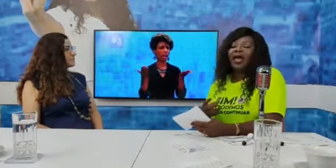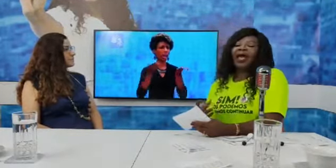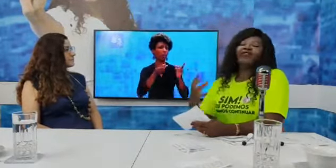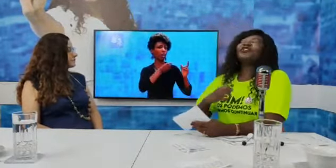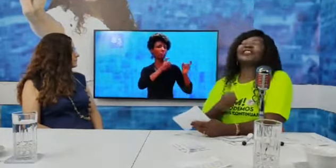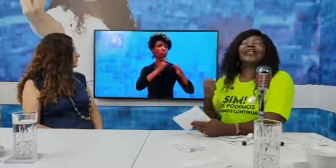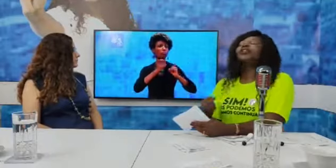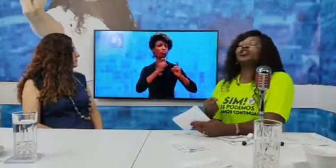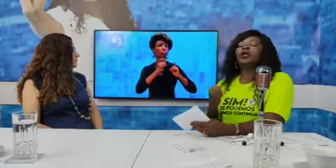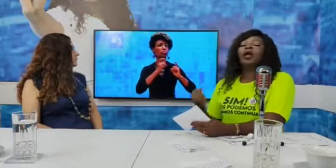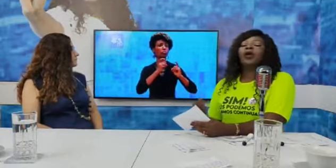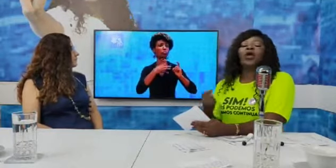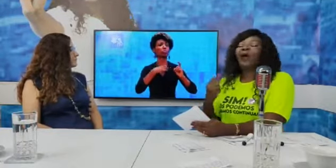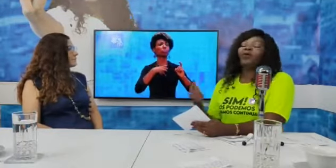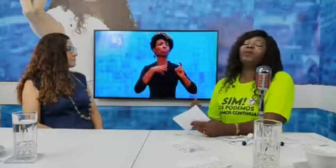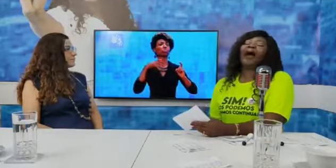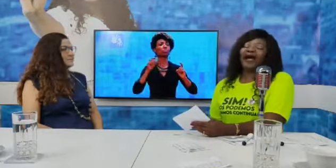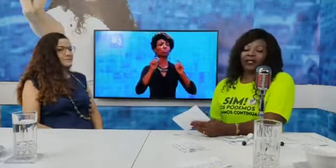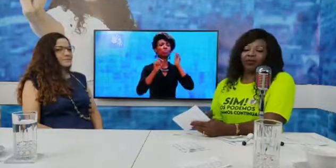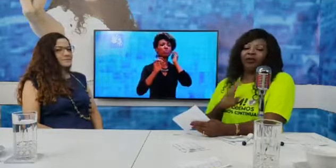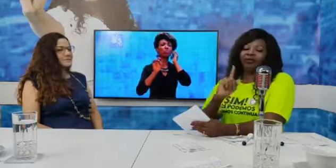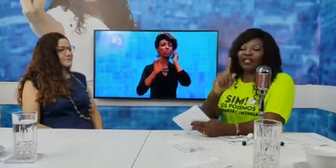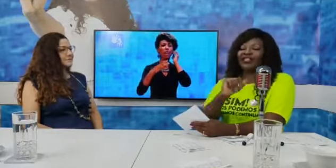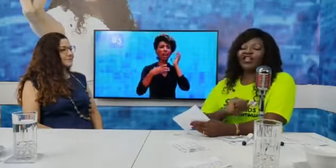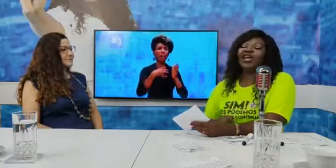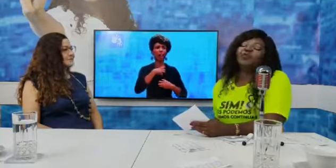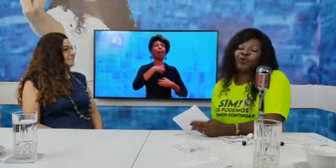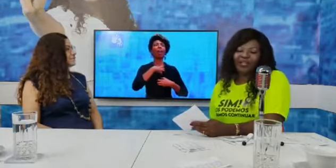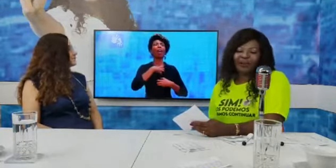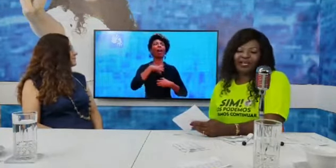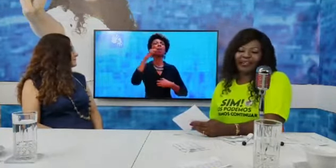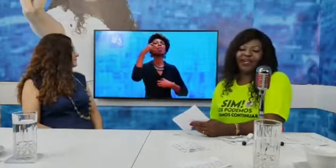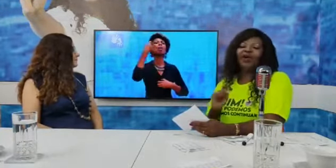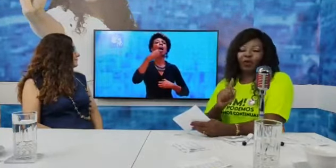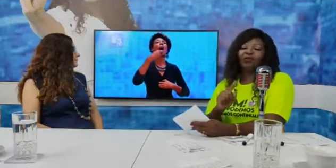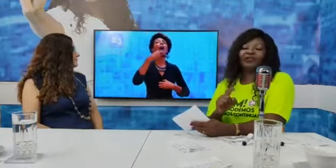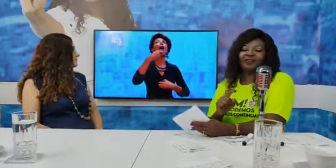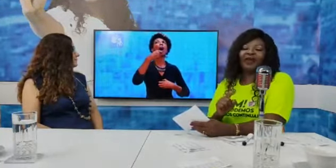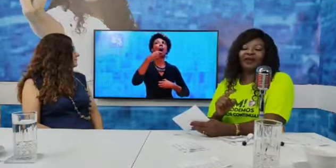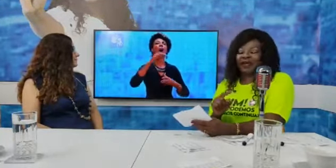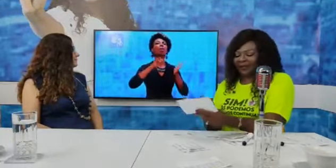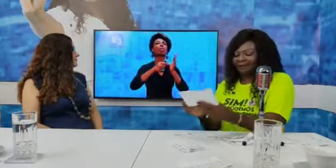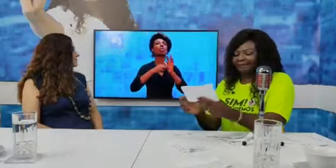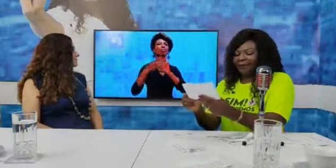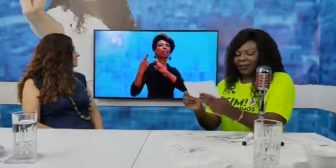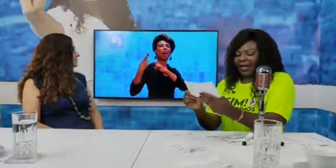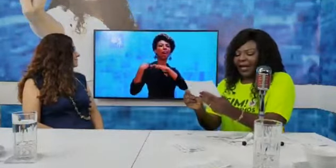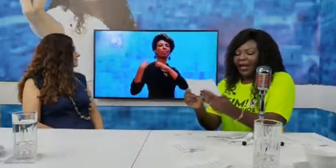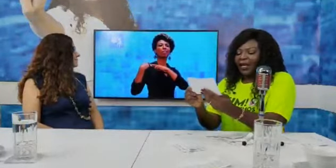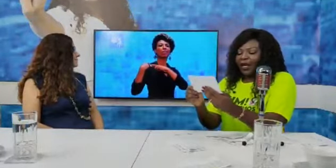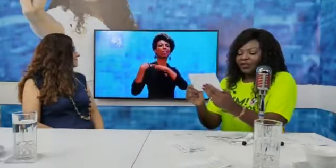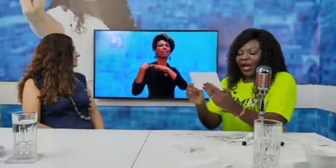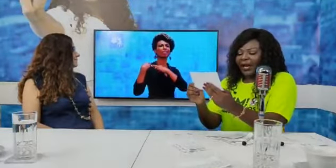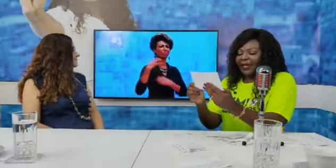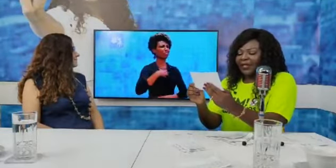discutindo, você sente, não é um impacto, você sente responsabilidade, como você falou aí,